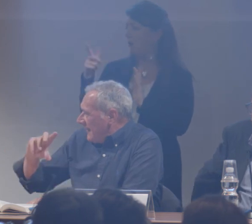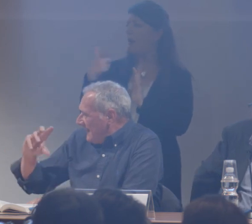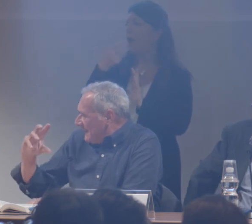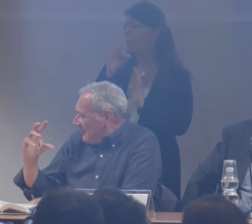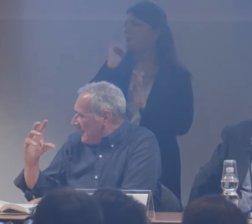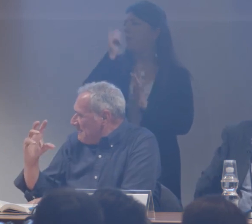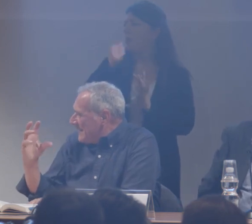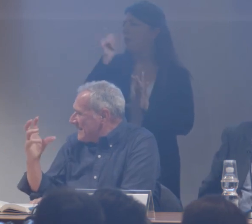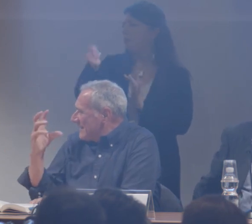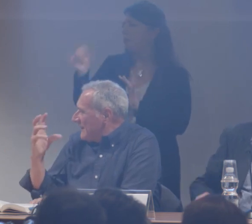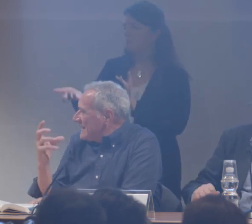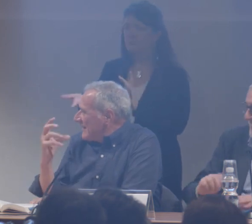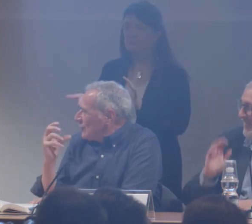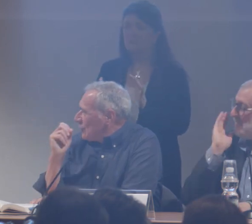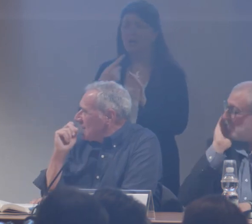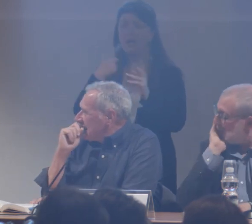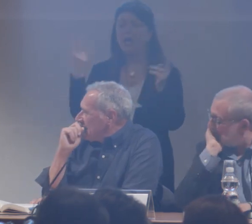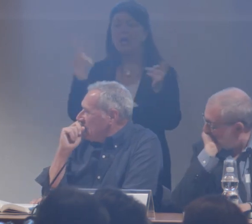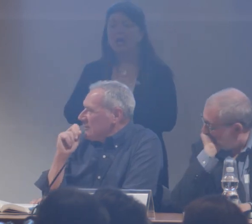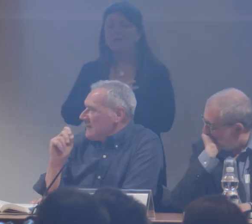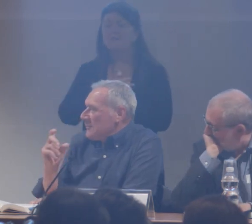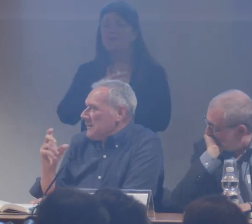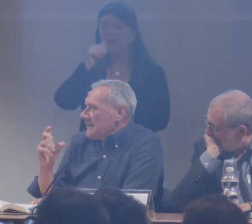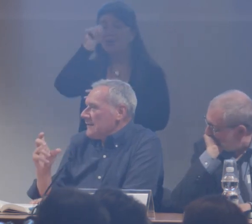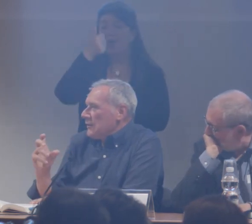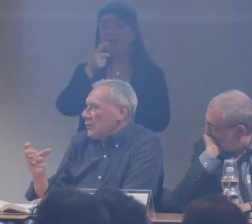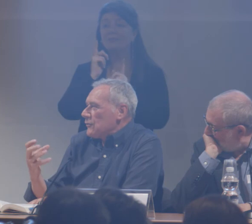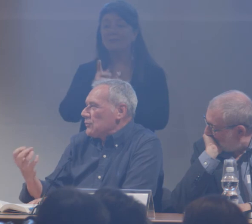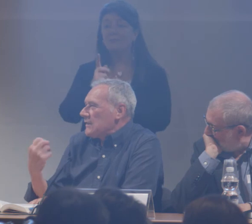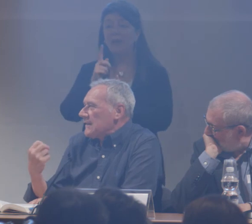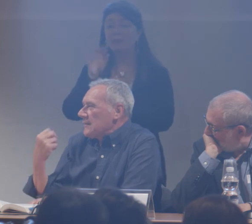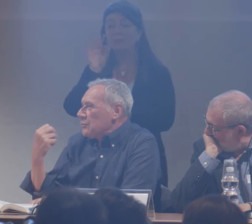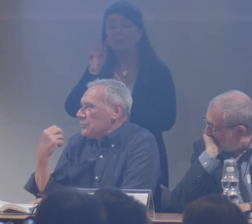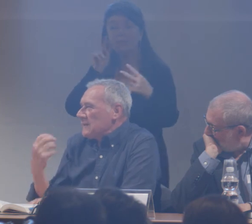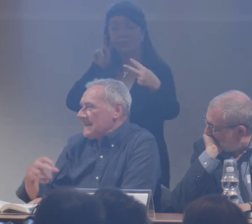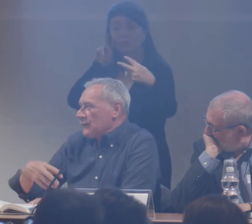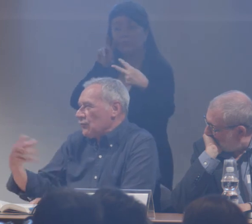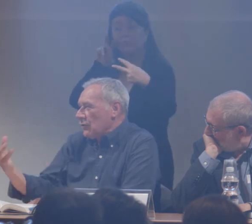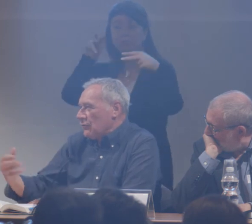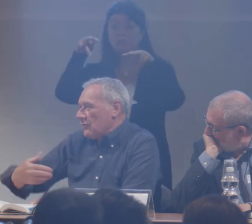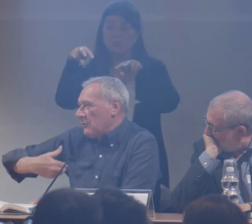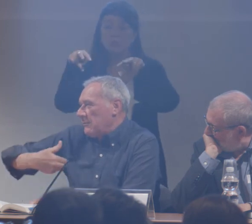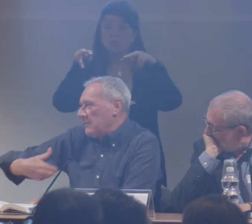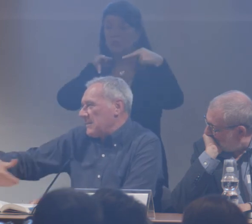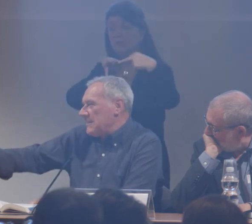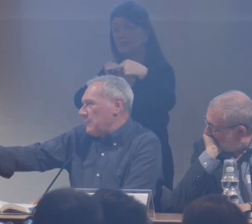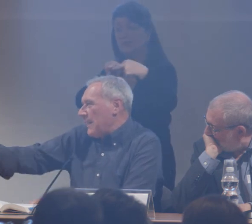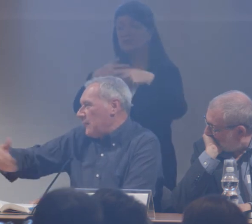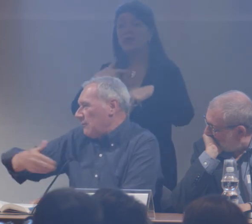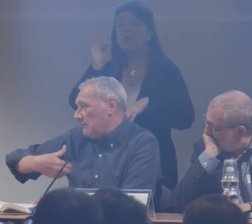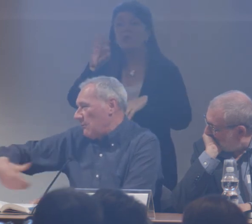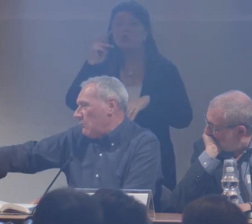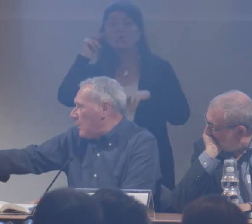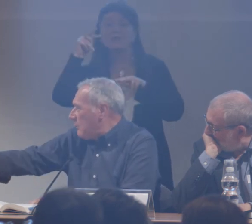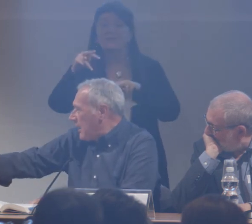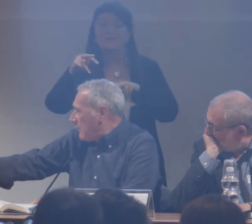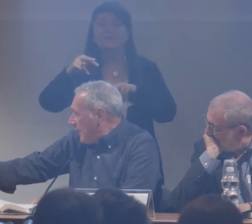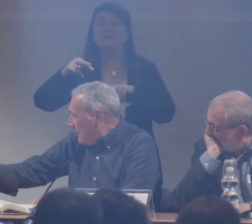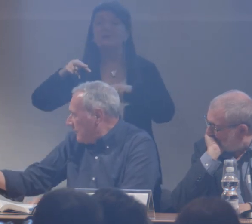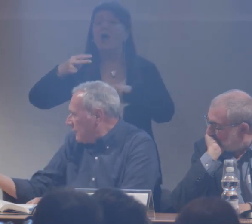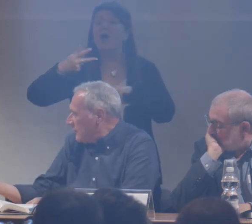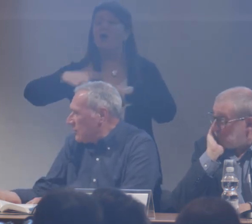Quindi non è mai stata vista sotto questo aspetto, è sempre stata una cosa utilizzata dal punto di vista sociologico per disprezzo, cioè un qua